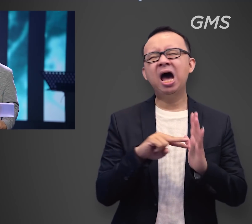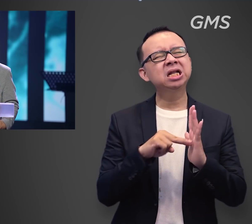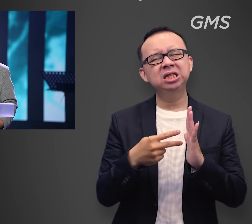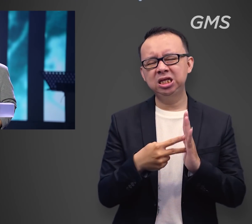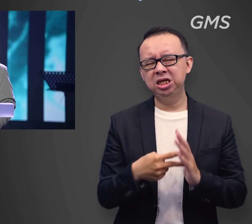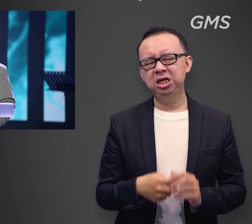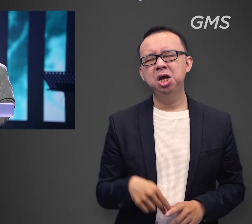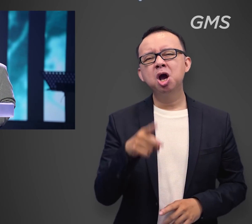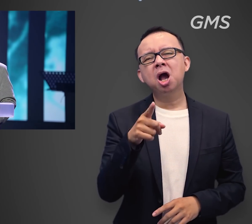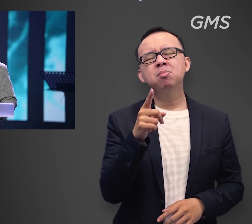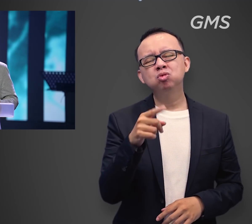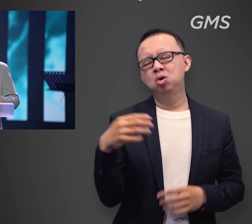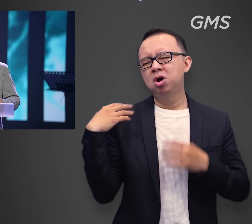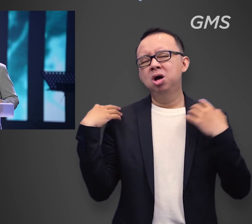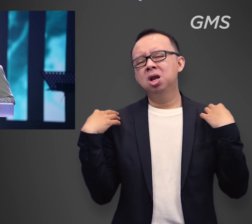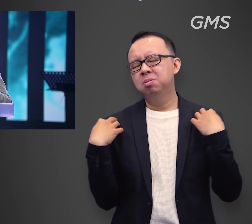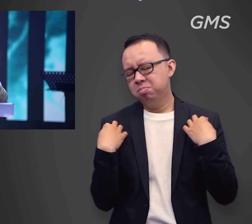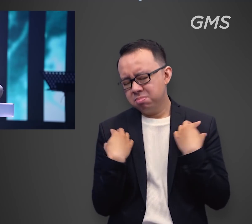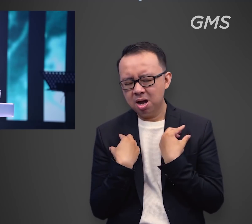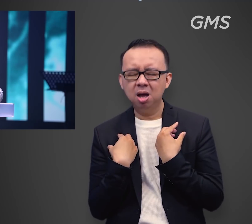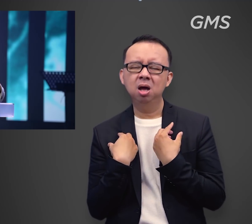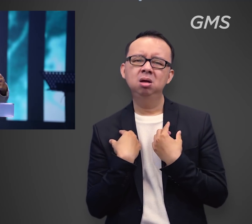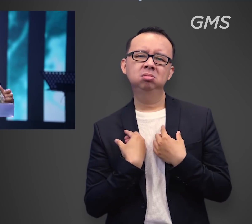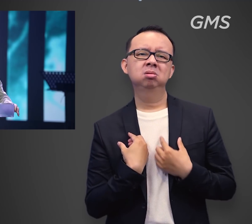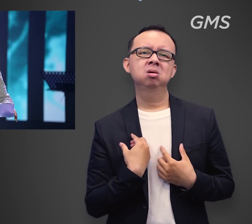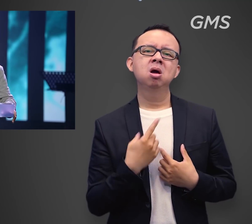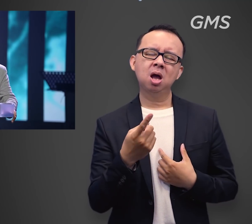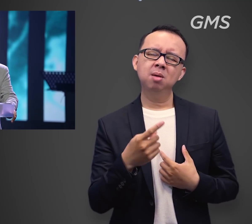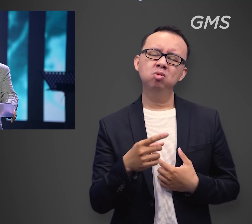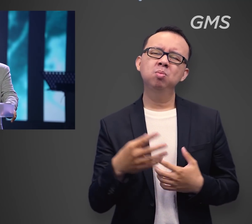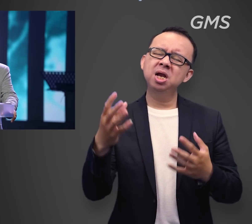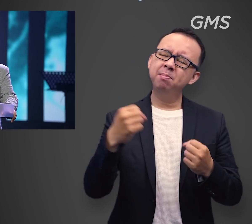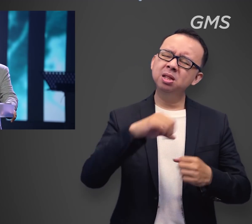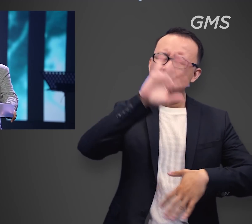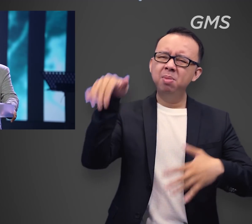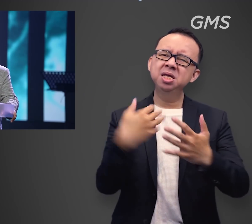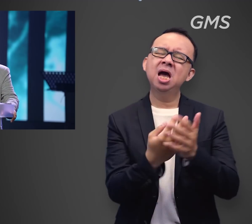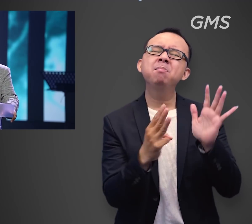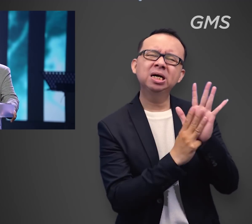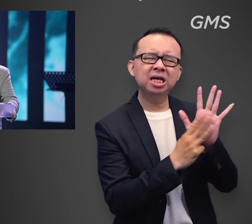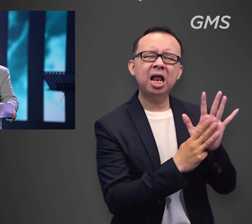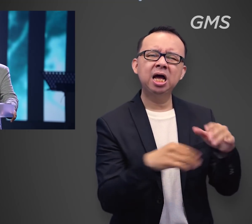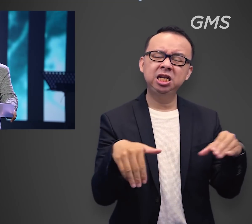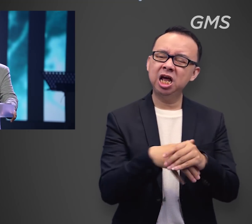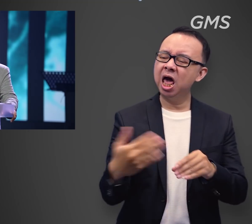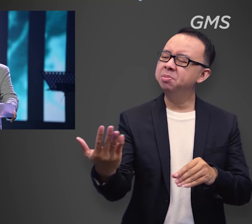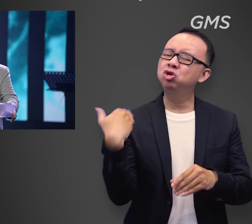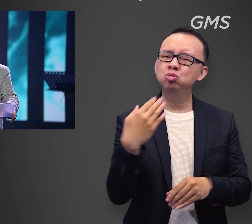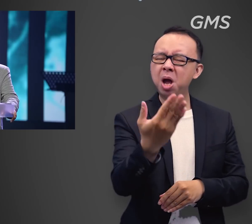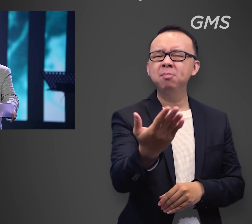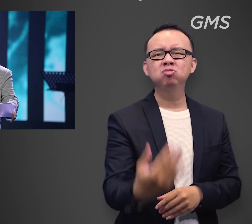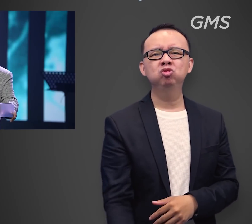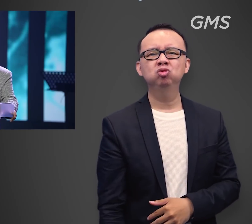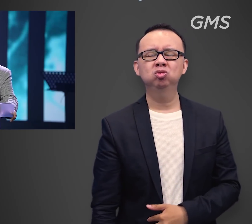dalam kelemahanmu. Anda yang terus mengalami banyak hal persoalan baik di dalam kehidupanmu, di dalam maupun di luar. Di